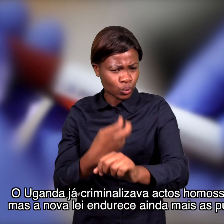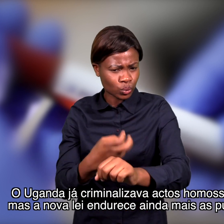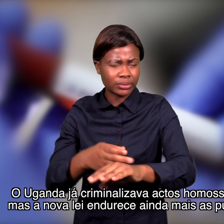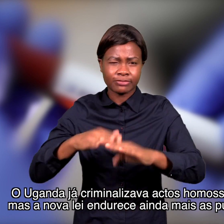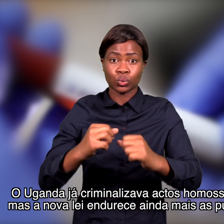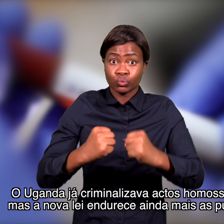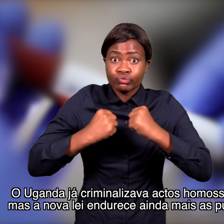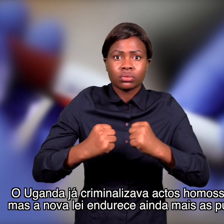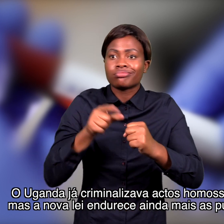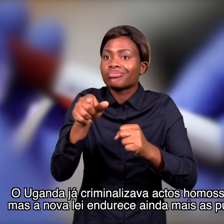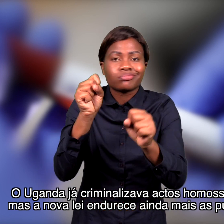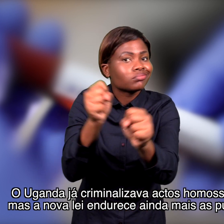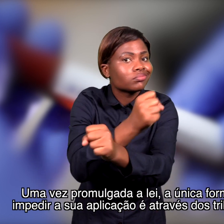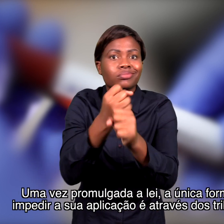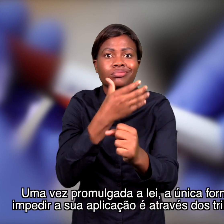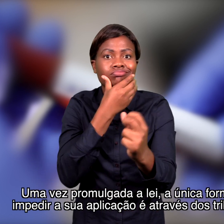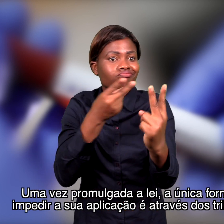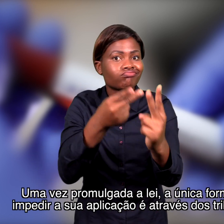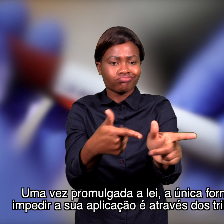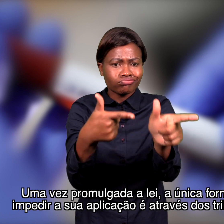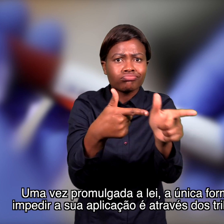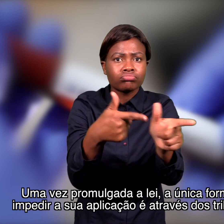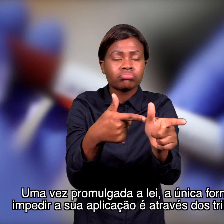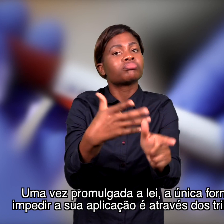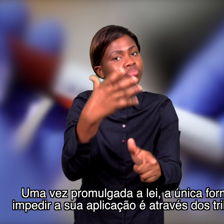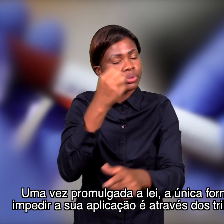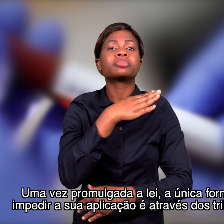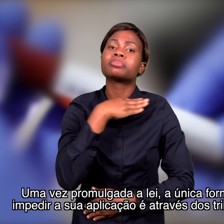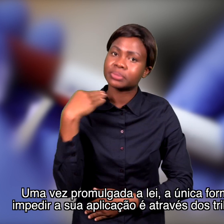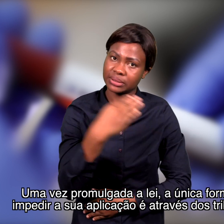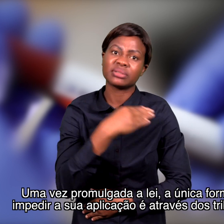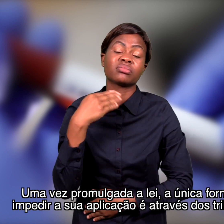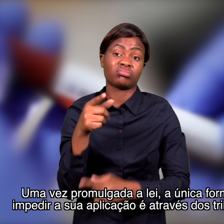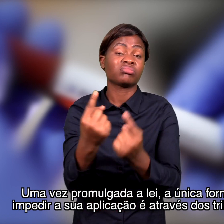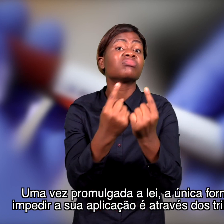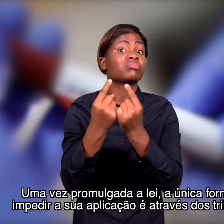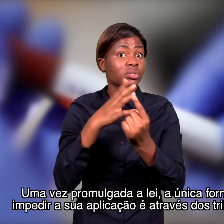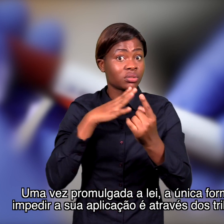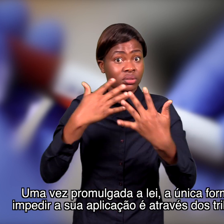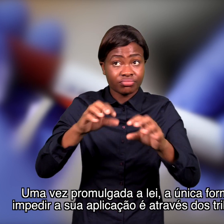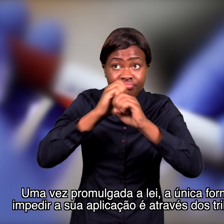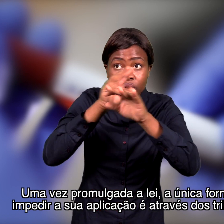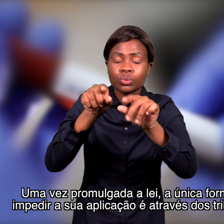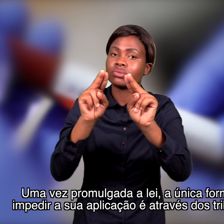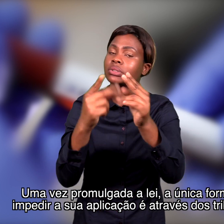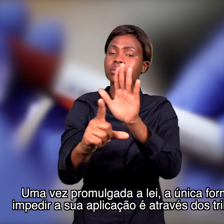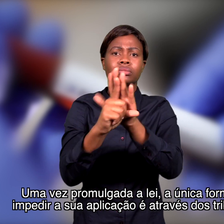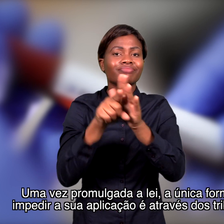as punições. Uma vez promulgada a lei, a única forma de impedir a sua aplicação é através dos tribunais.